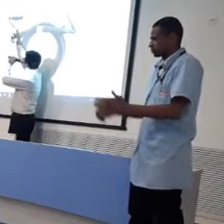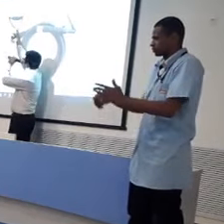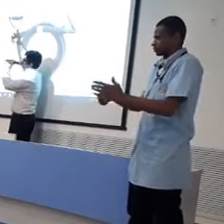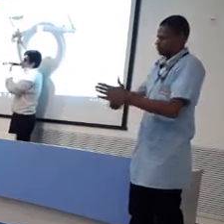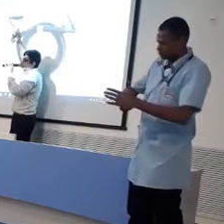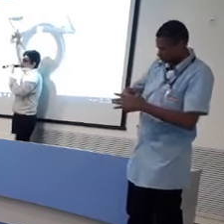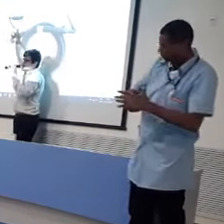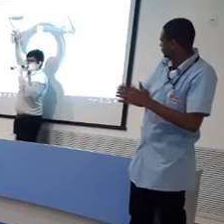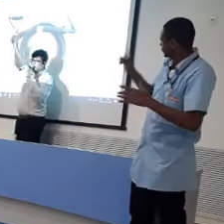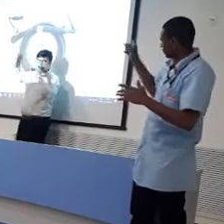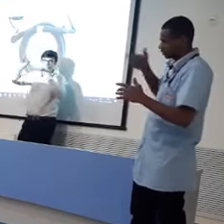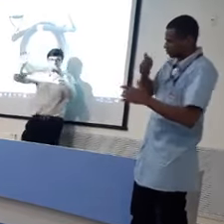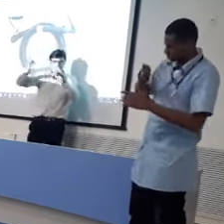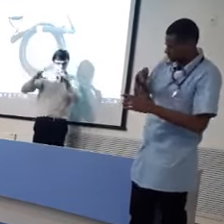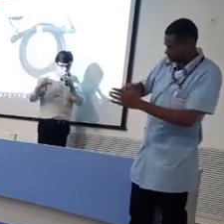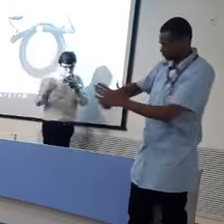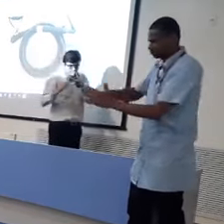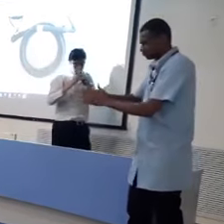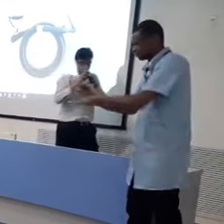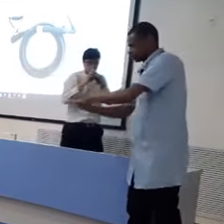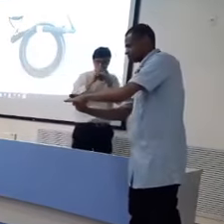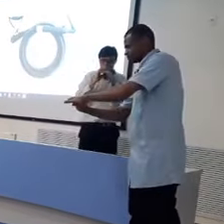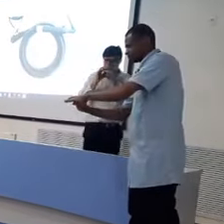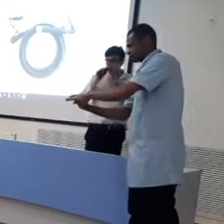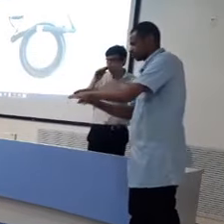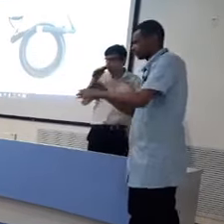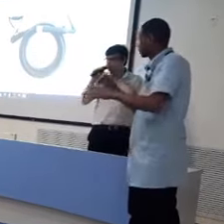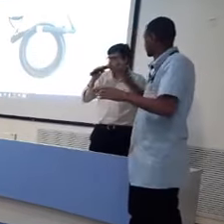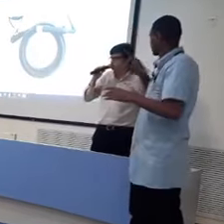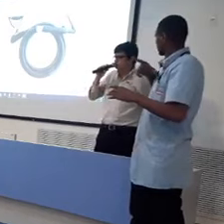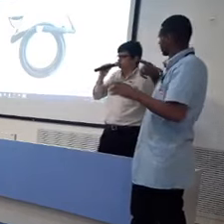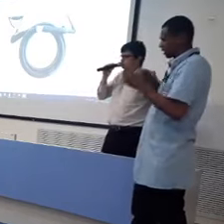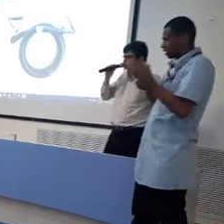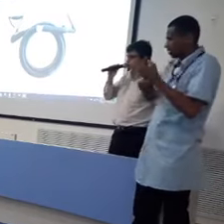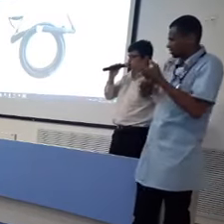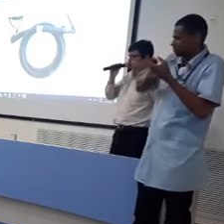aqui da válvula de gás, ela vai direto no cilindro.